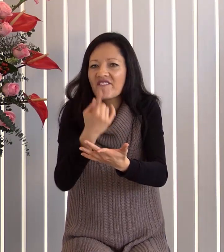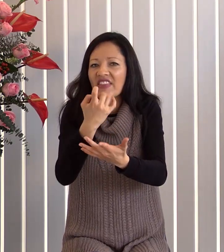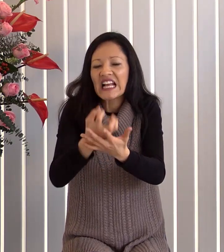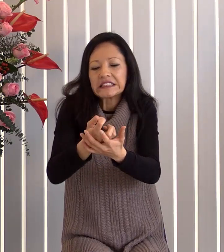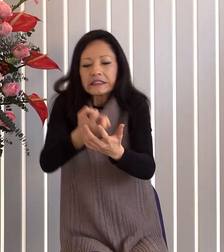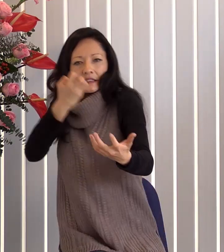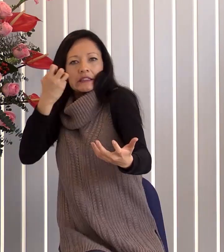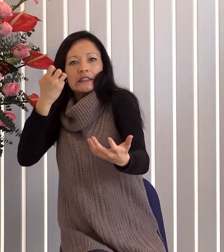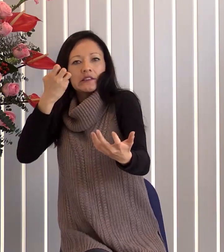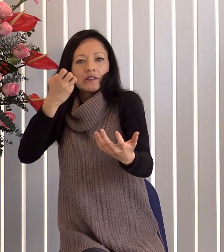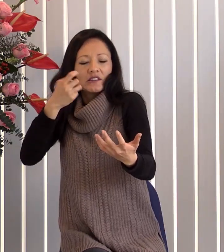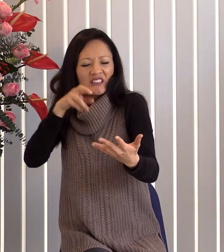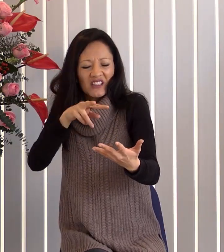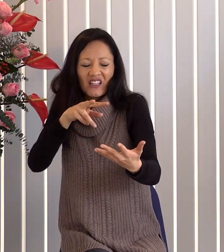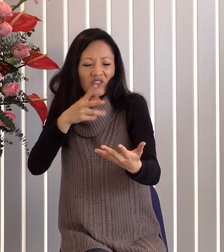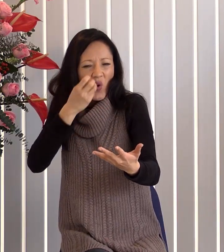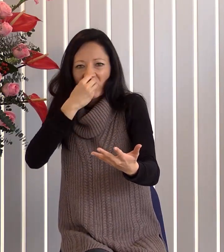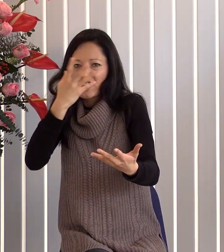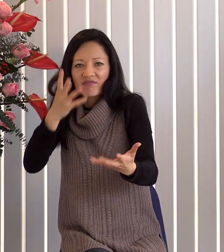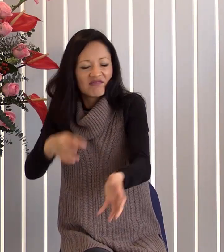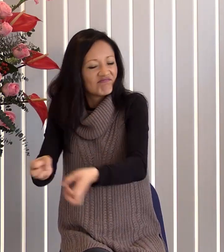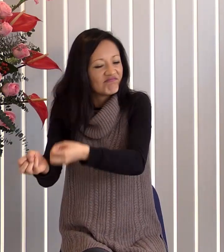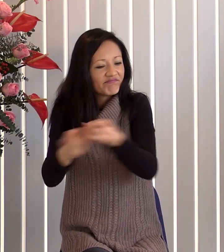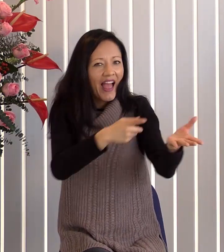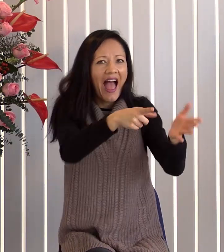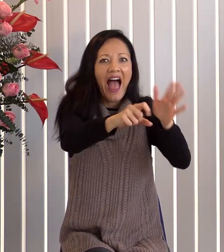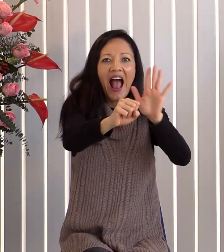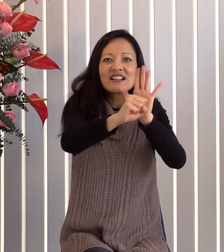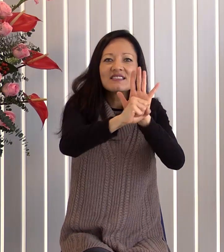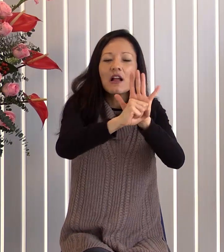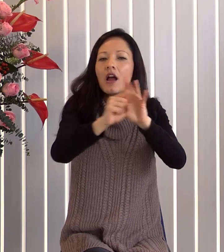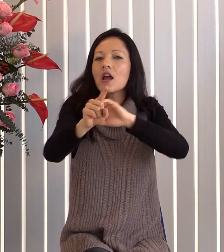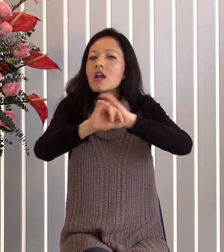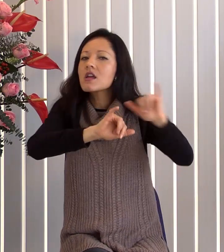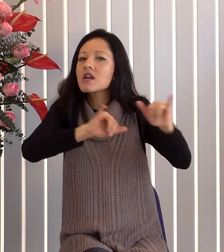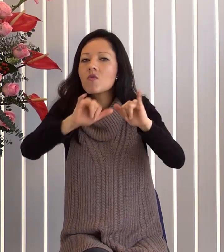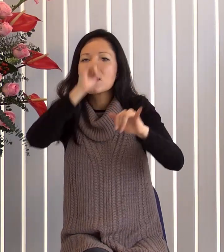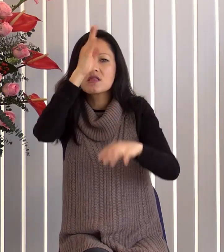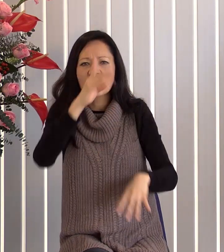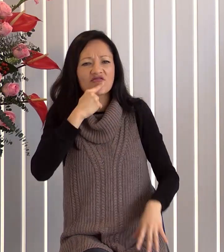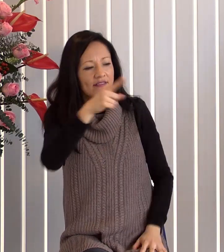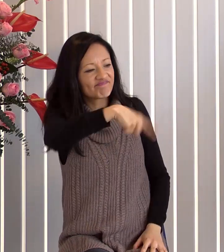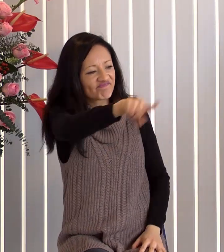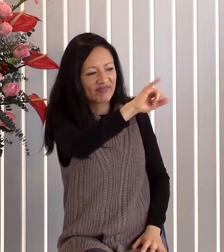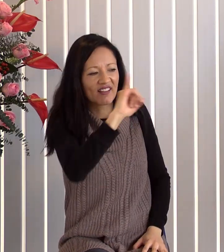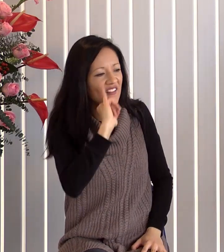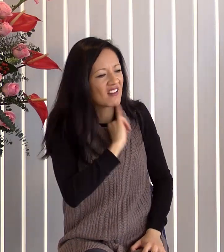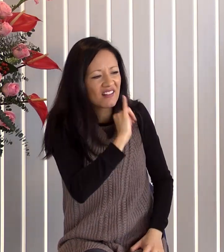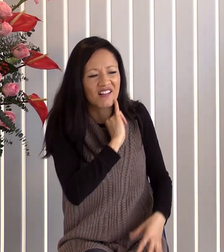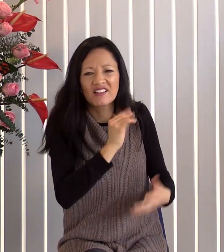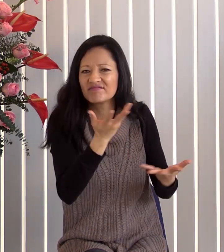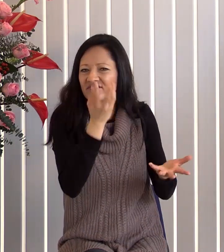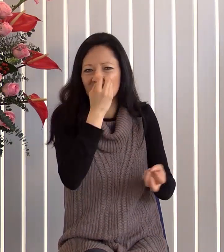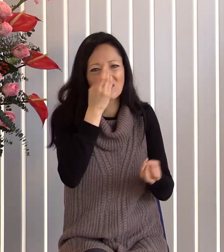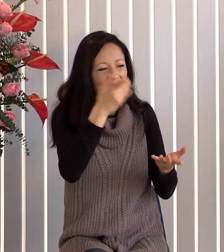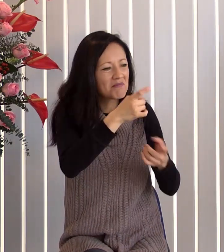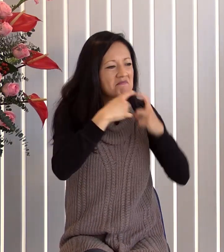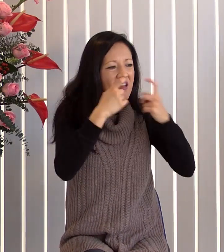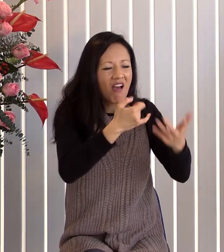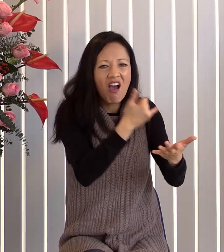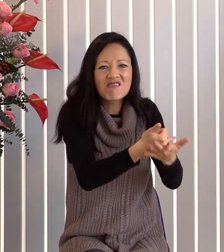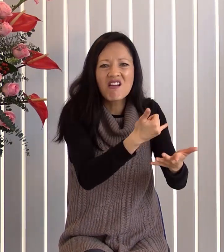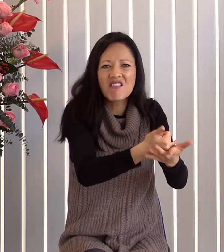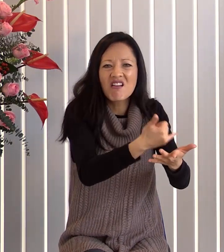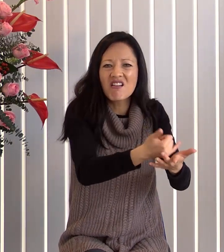¿Entiende eso que le está diciendo Dios a Israel? Usted sabe que en el último tiempo, lo vamos a ver en Apocalipsis la próxima semana,